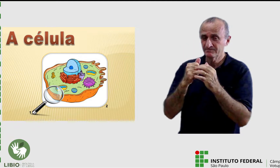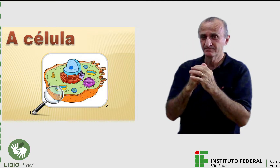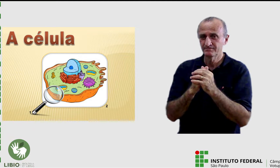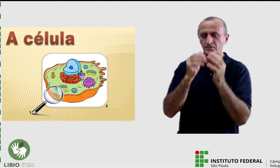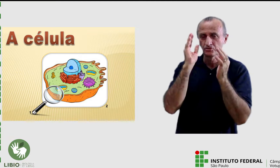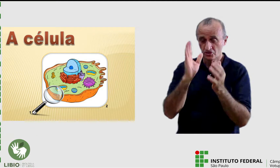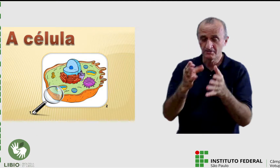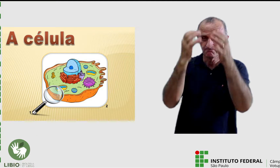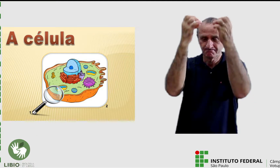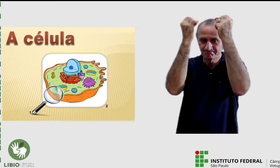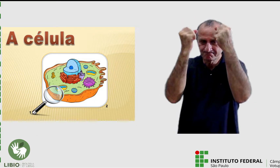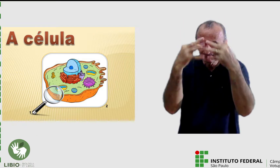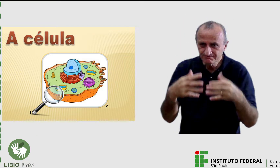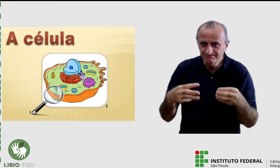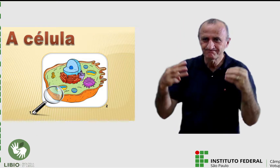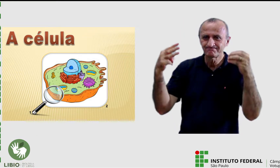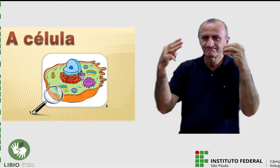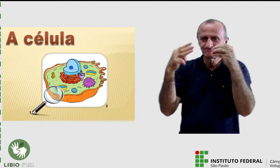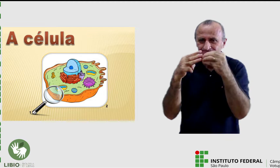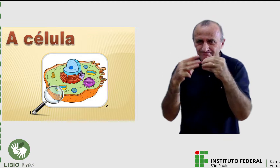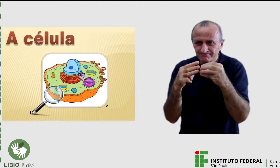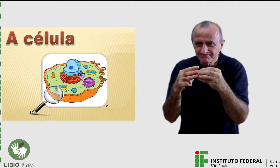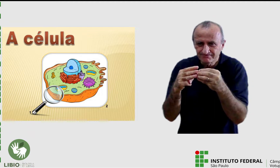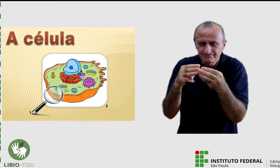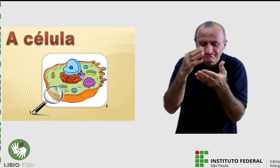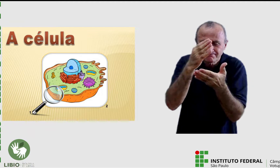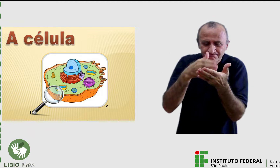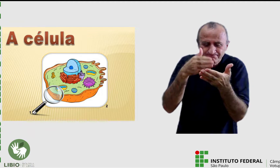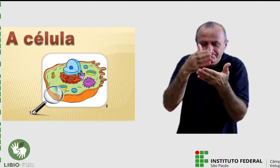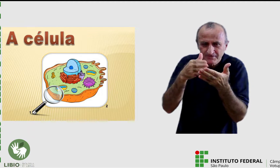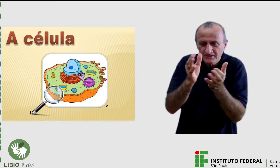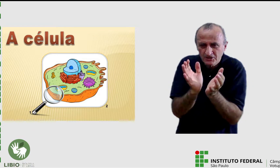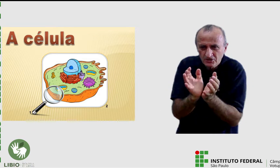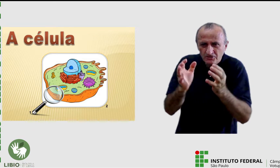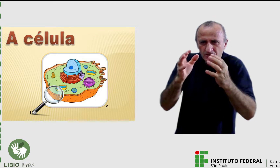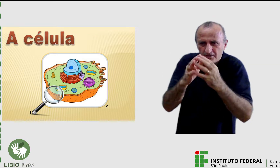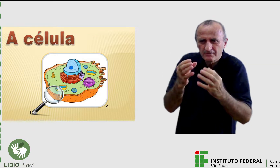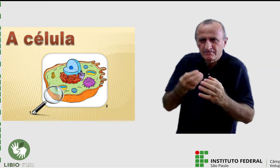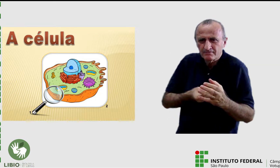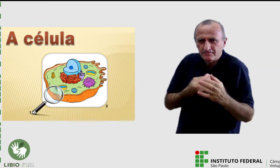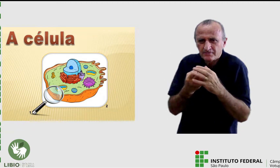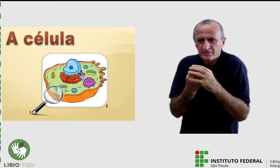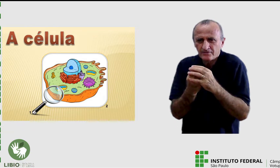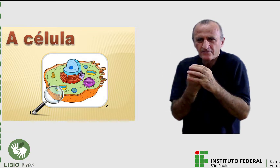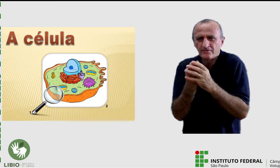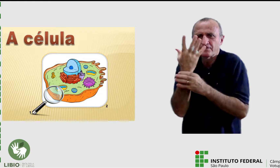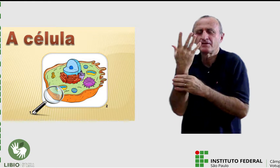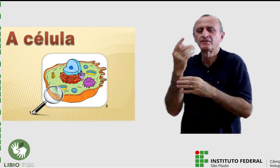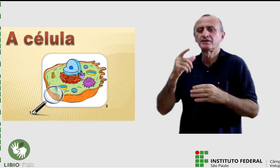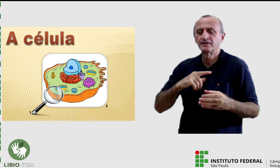Então, nós explicamos que a célula é a unidade fundamental dos seres vivos, e seja uma célula